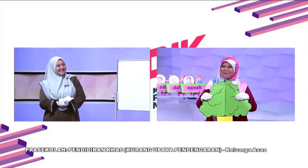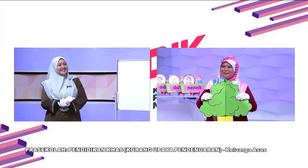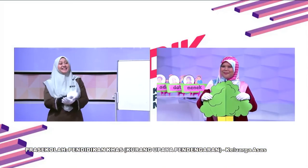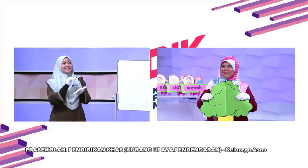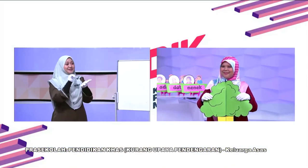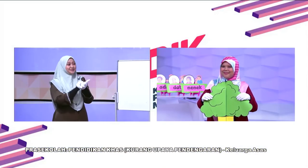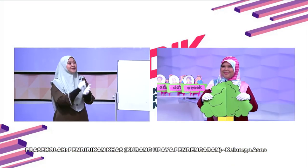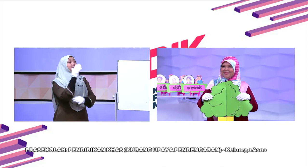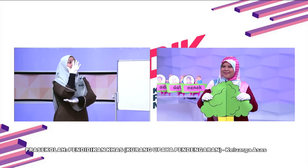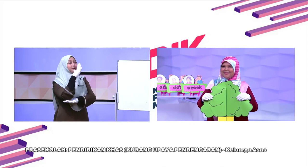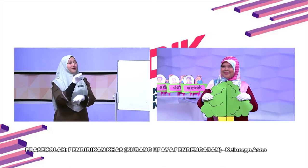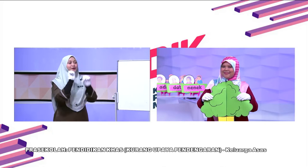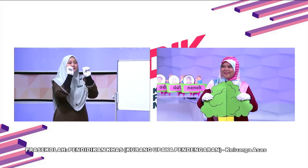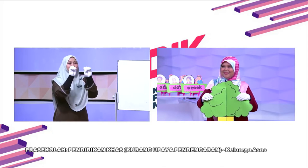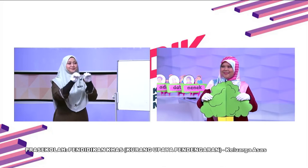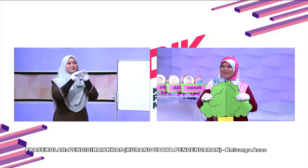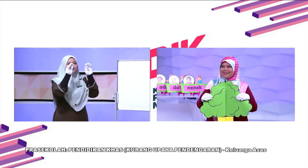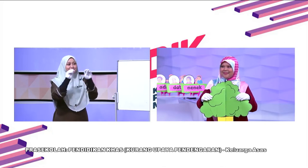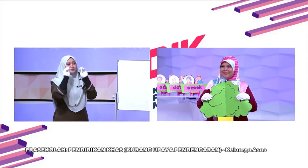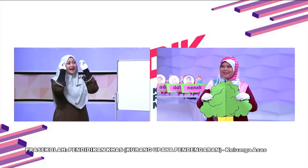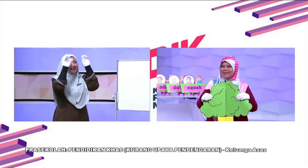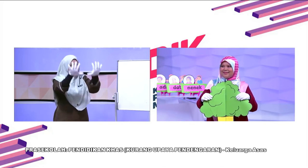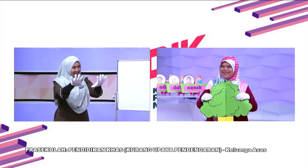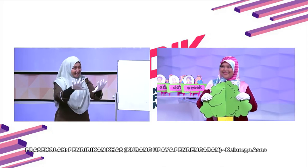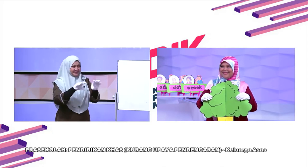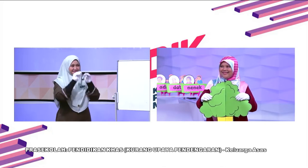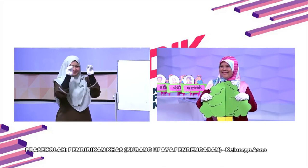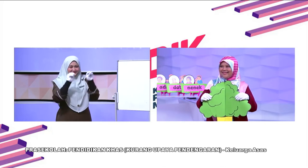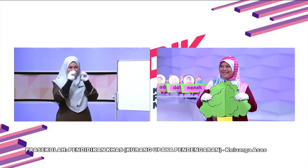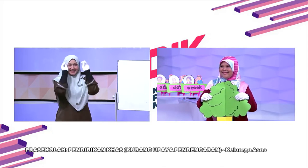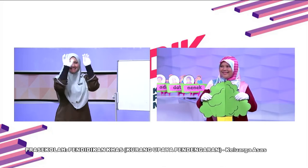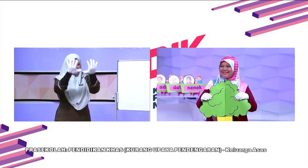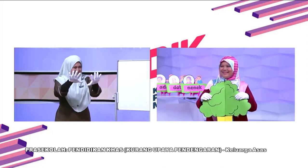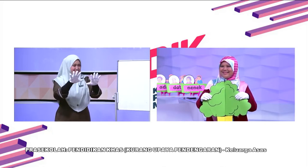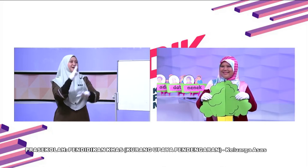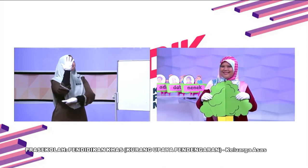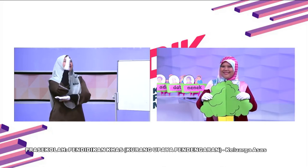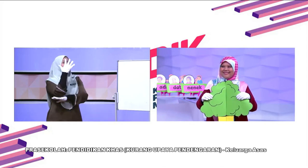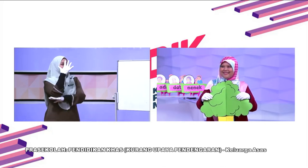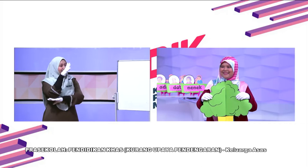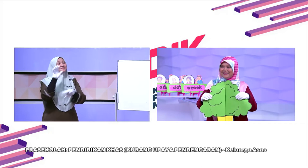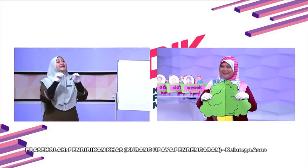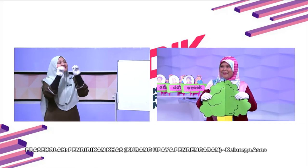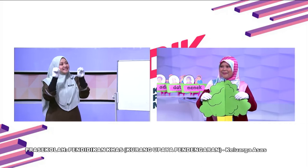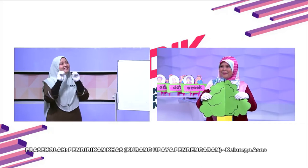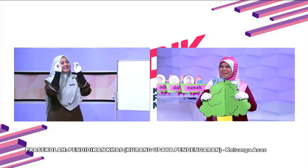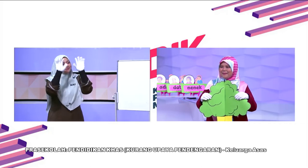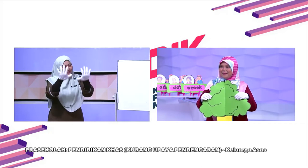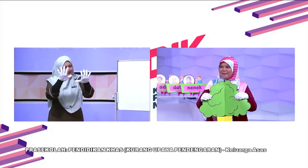itu pokok ajaib buka ajaib imej Haji Betul